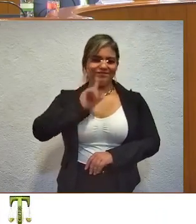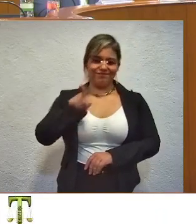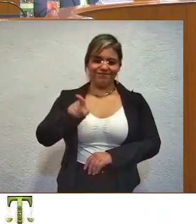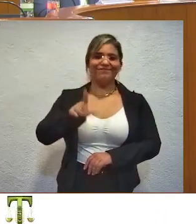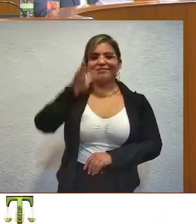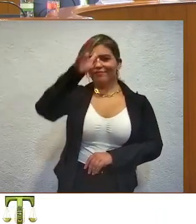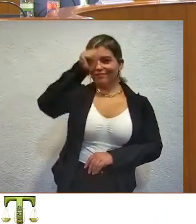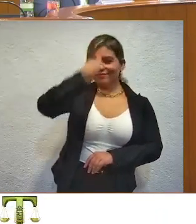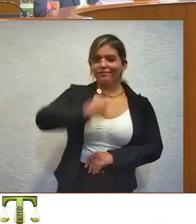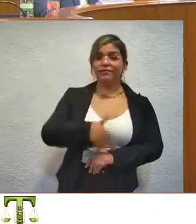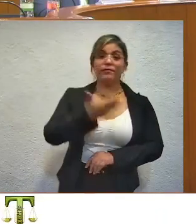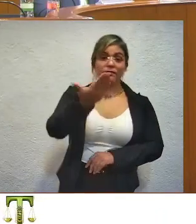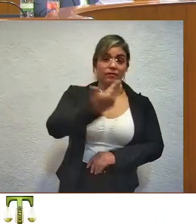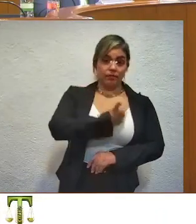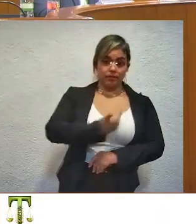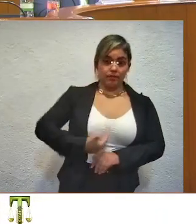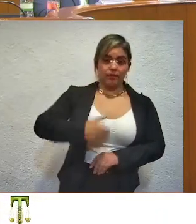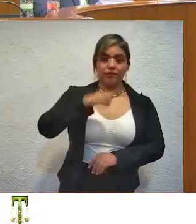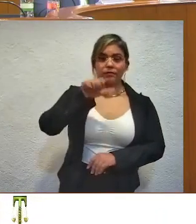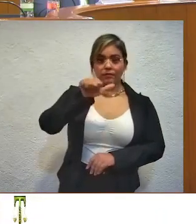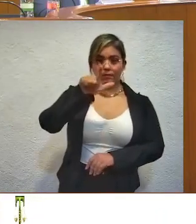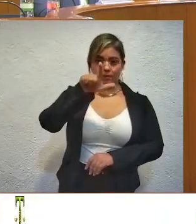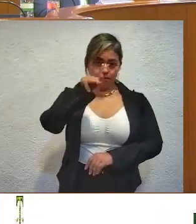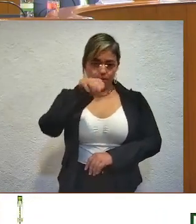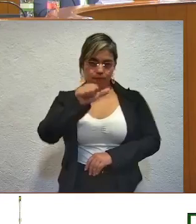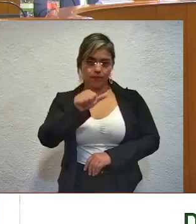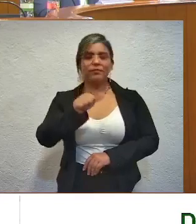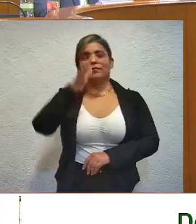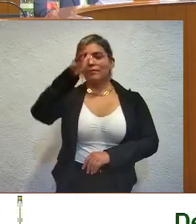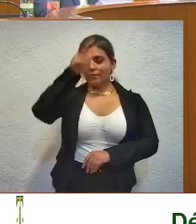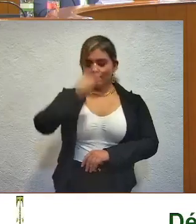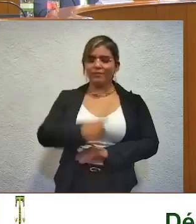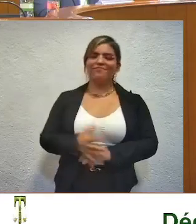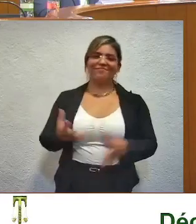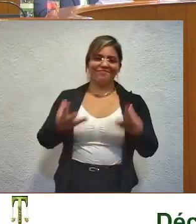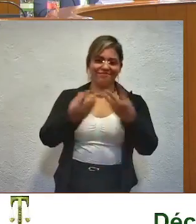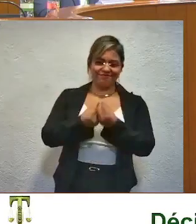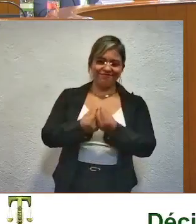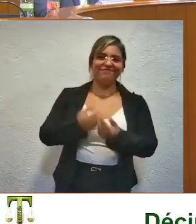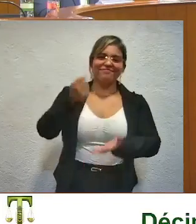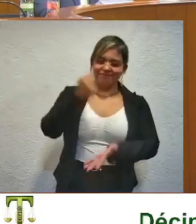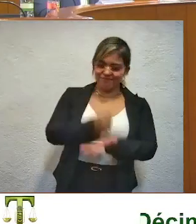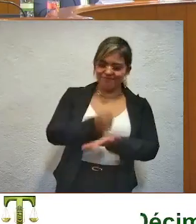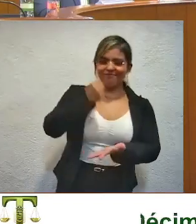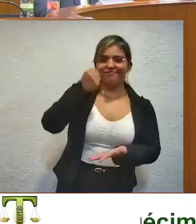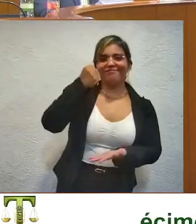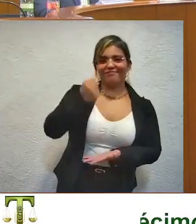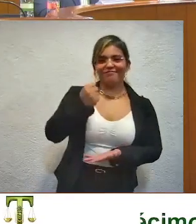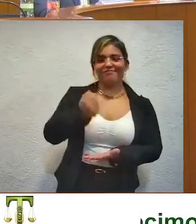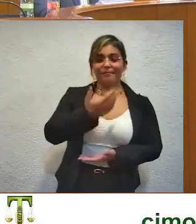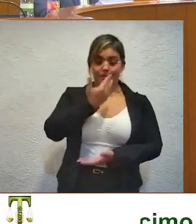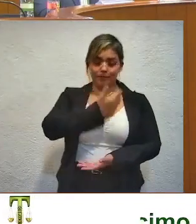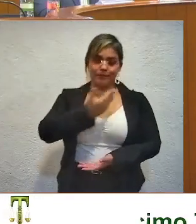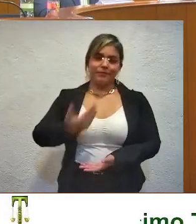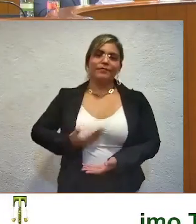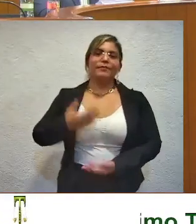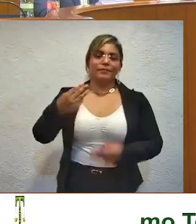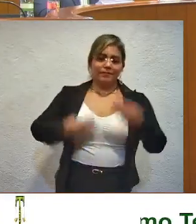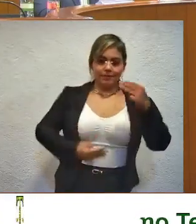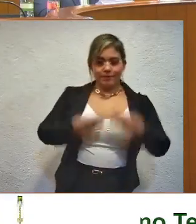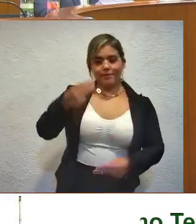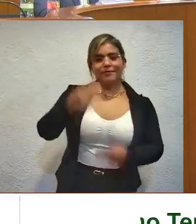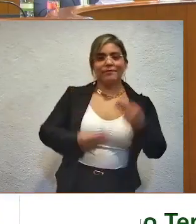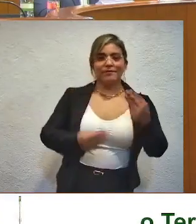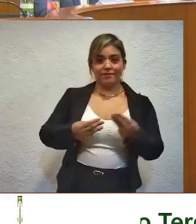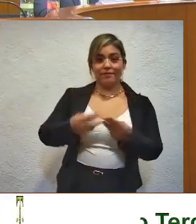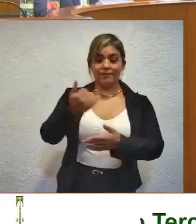del proyecto. Magistrada presidenta Almadeli Eugenio Alcaraz. Con el proyecto. Magistrada presidenta, magistrada, magistrados, el